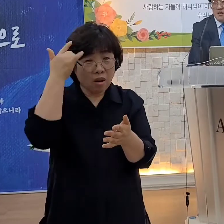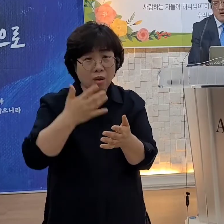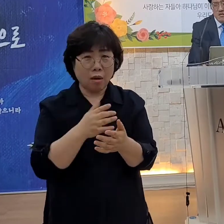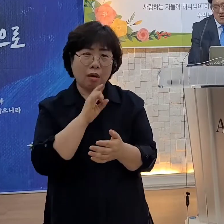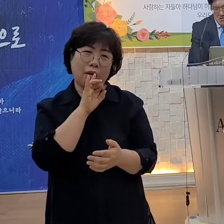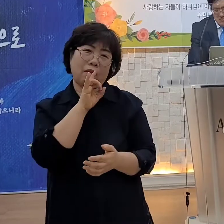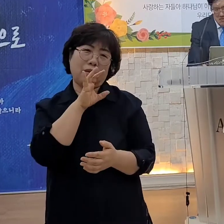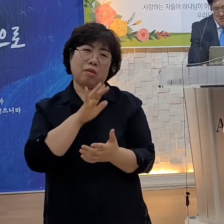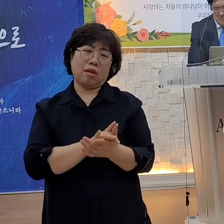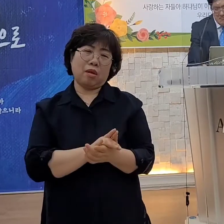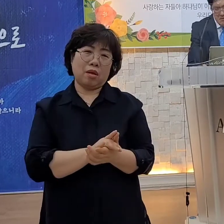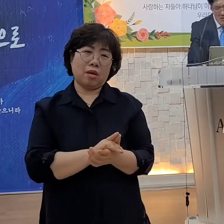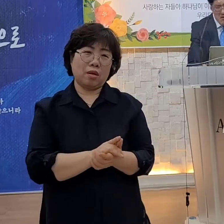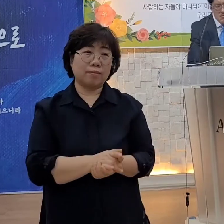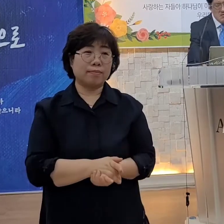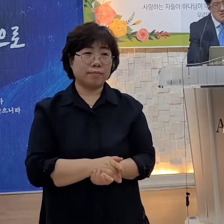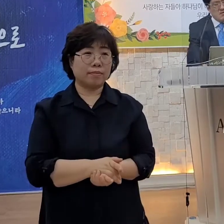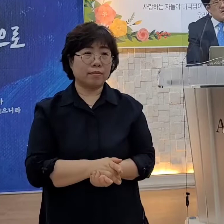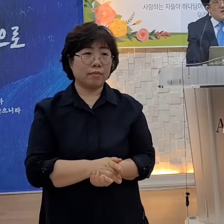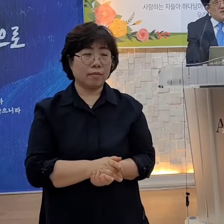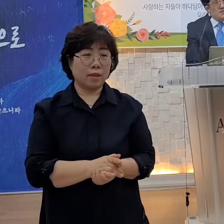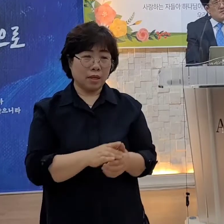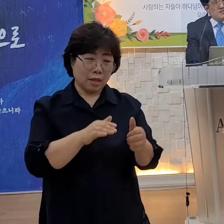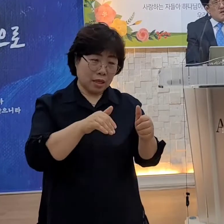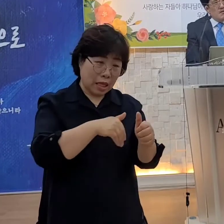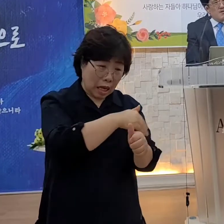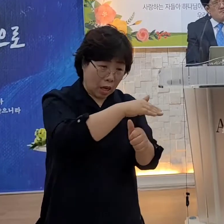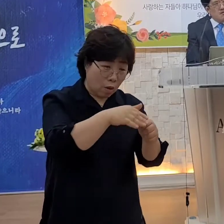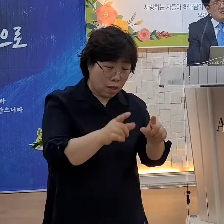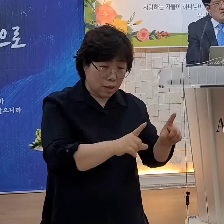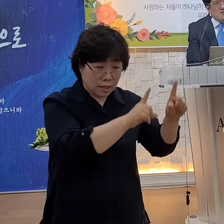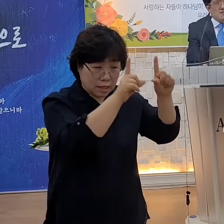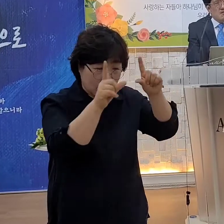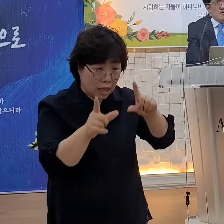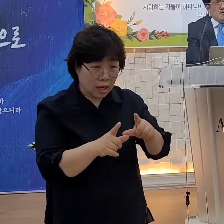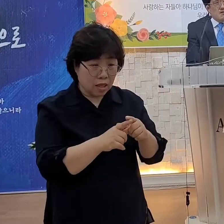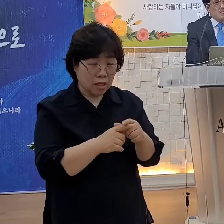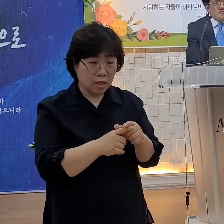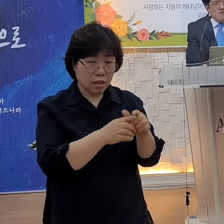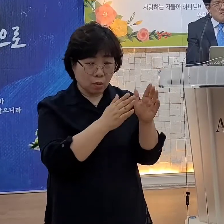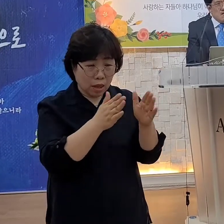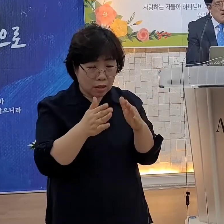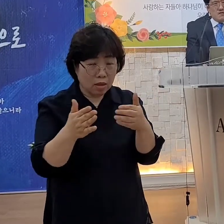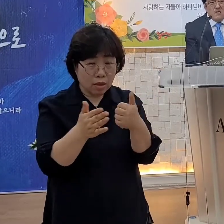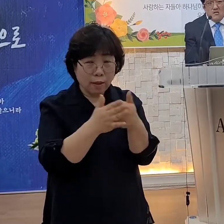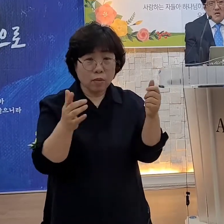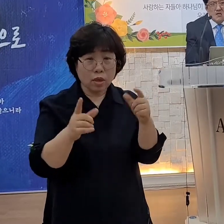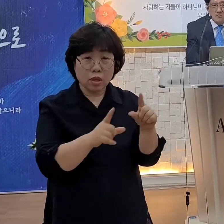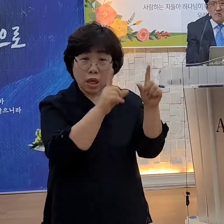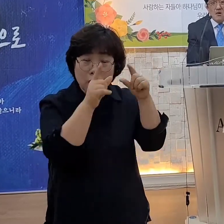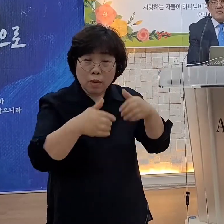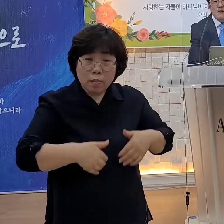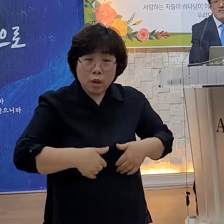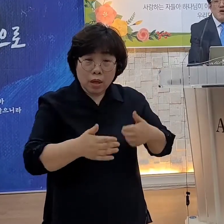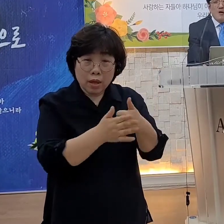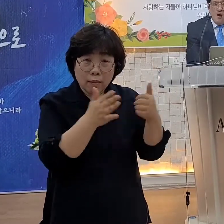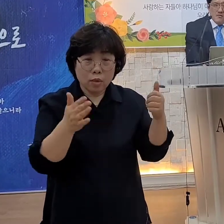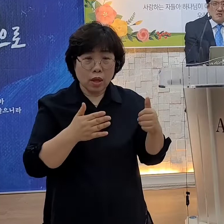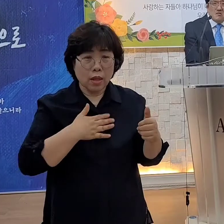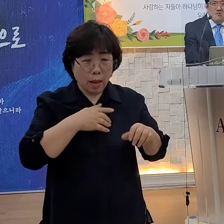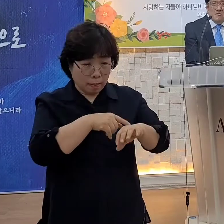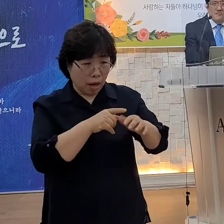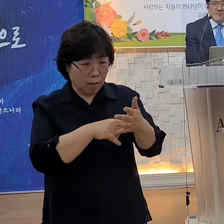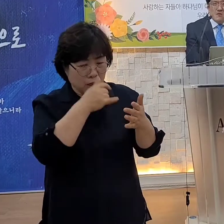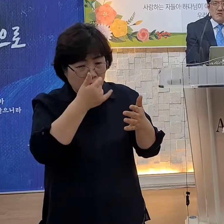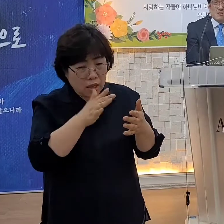있습니까? 안 되지 않습니까? 그러니까 현실을 살아가는 그 삶에 묶여서 이 생활을 해야 되기 때문에 내